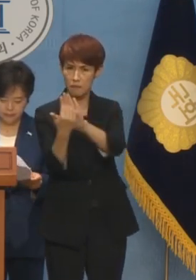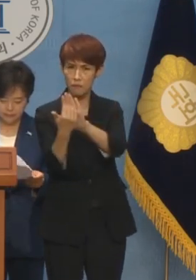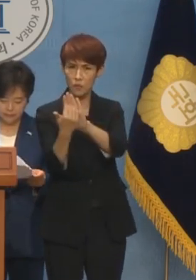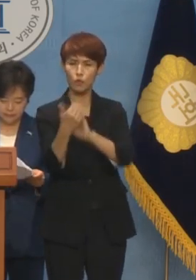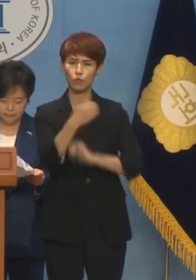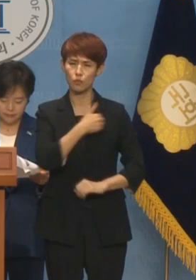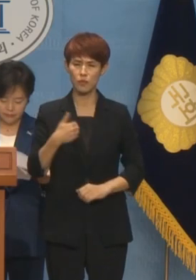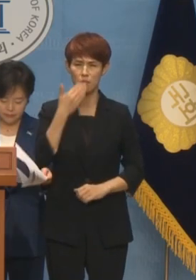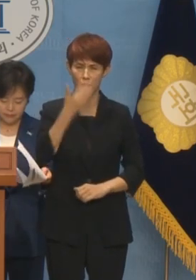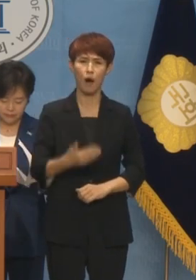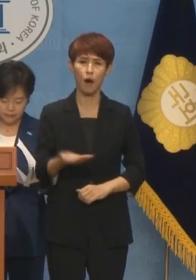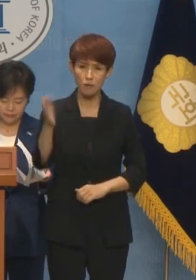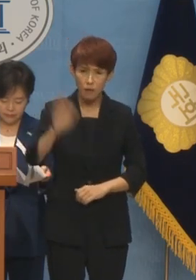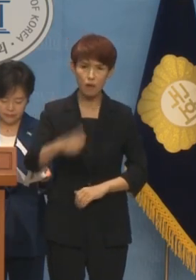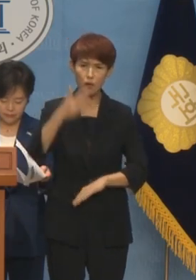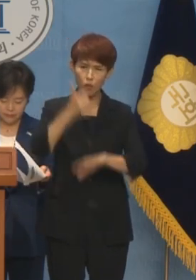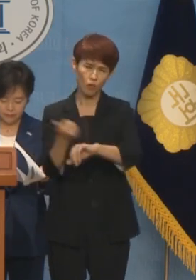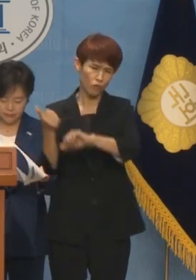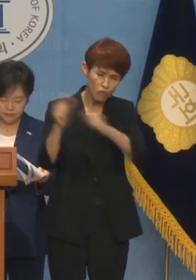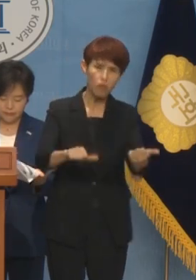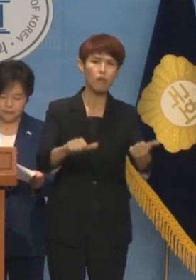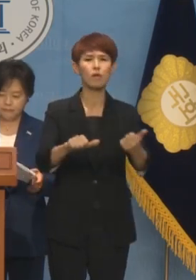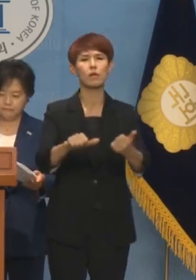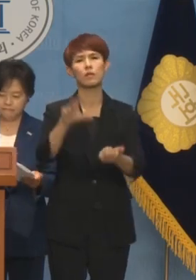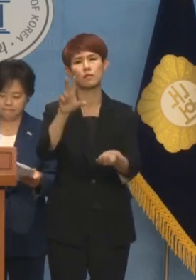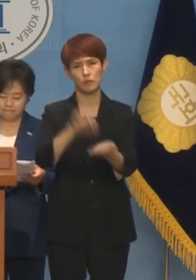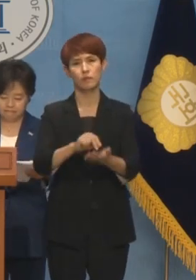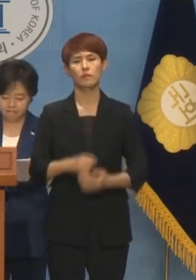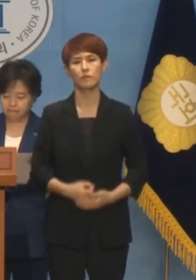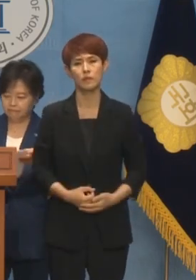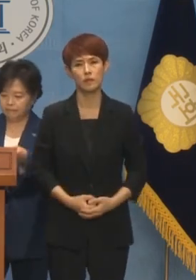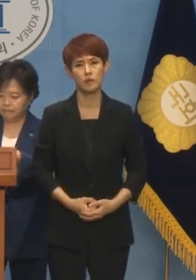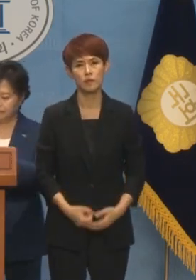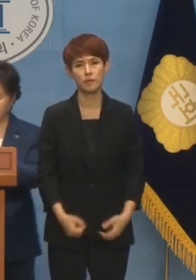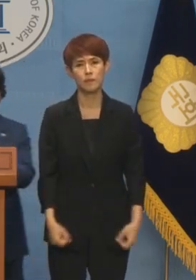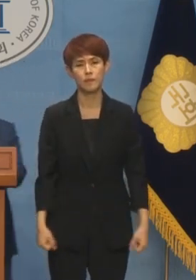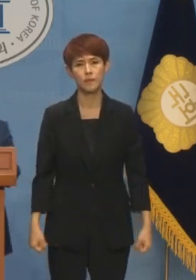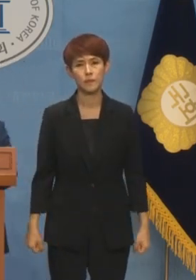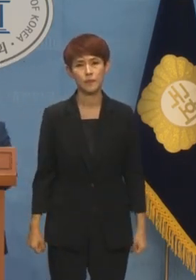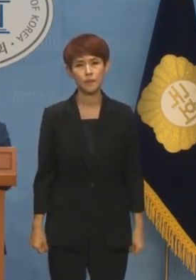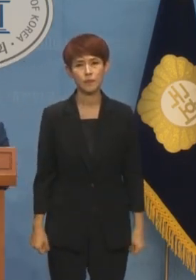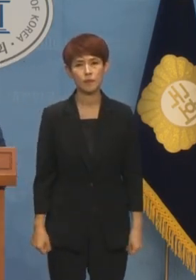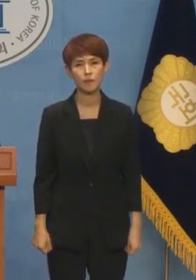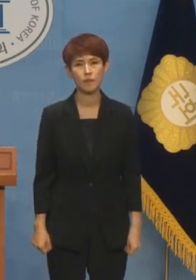있는 죽음입니다. 우리는 막지 못하고 있습니다.